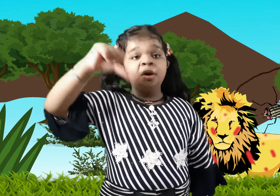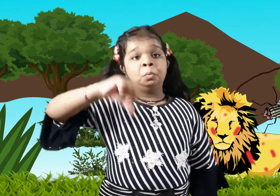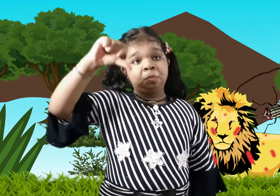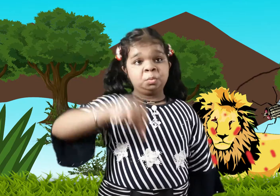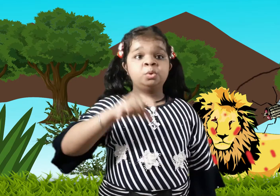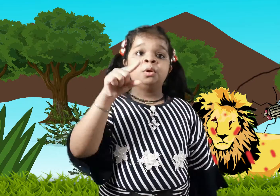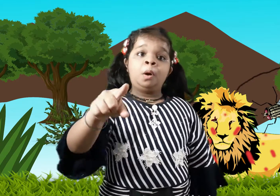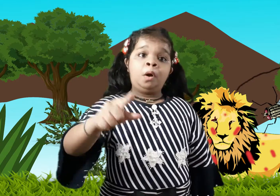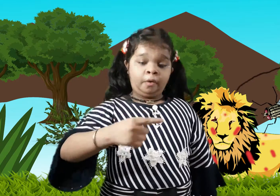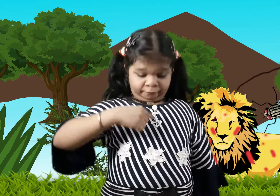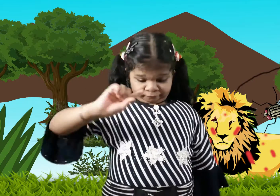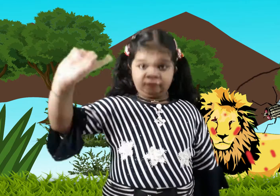जीती।